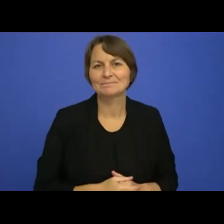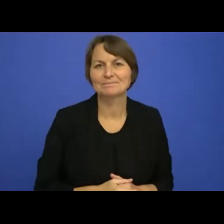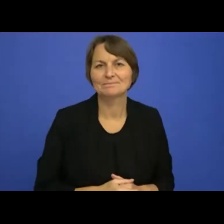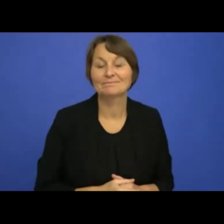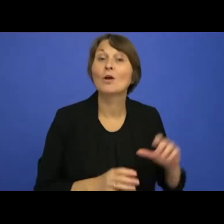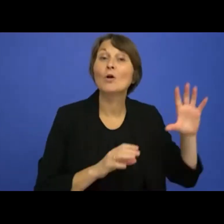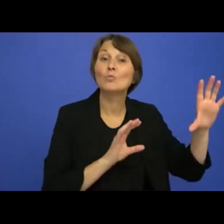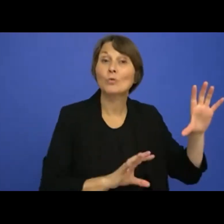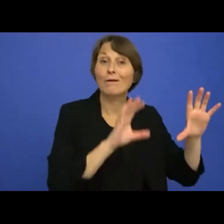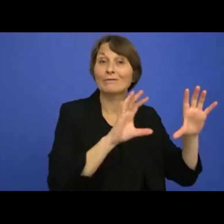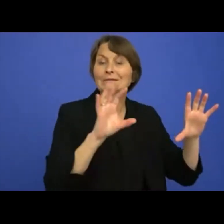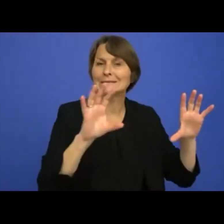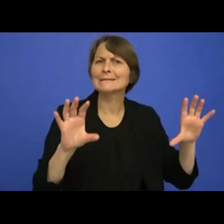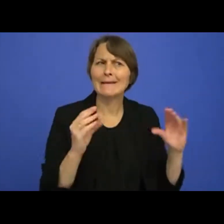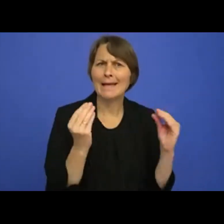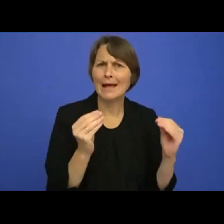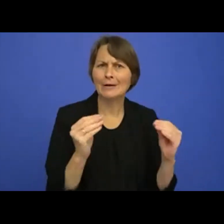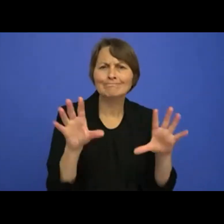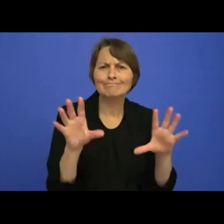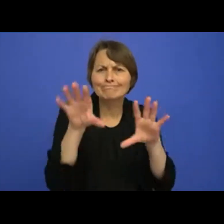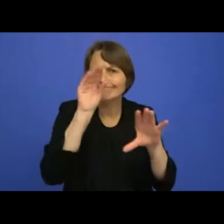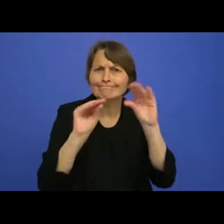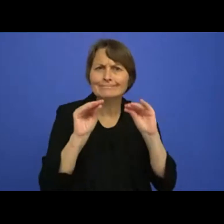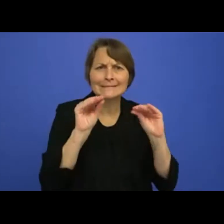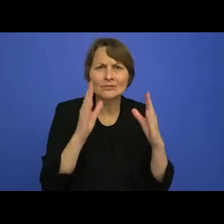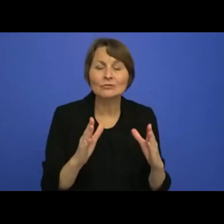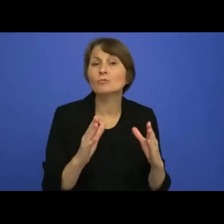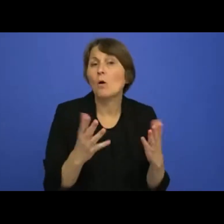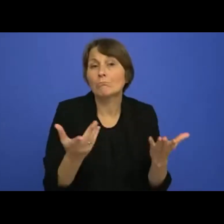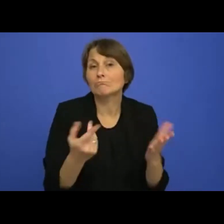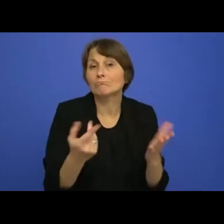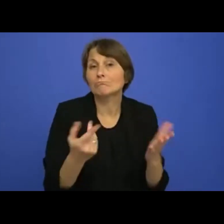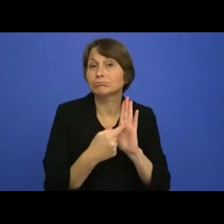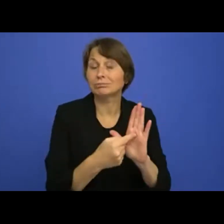leurs élèves. Et dans les provinces et territoires, en général, la formation des maîtres